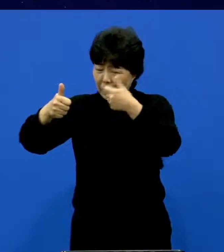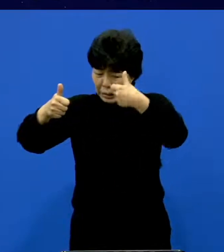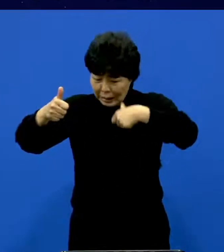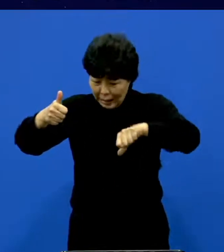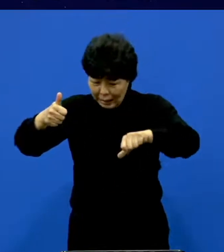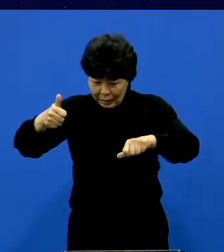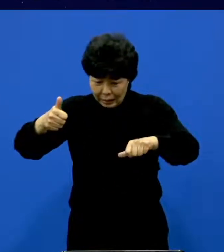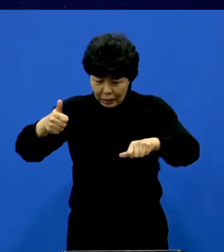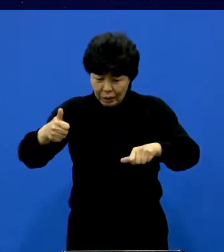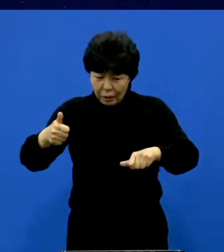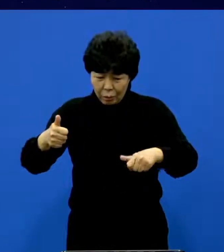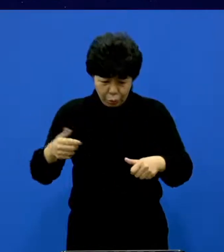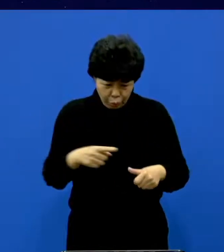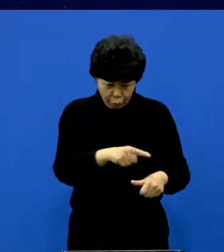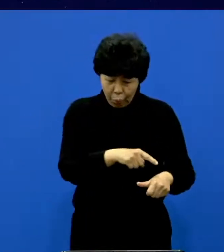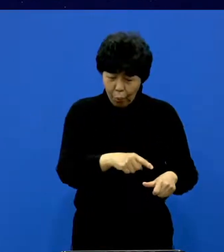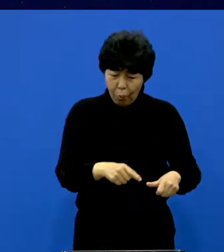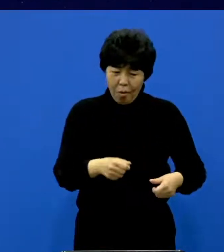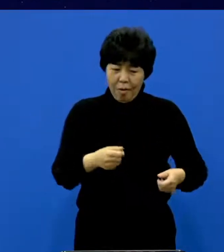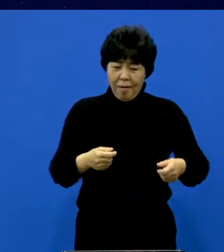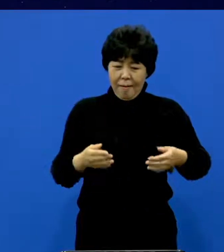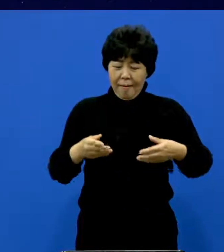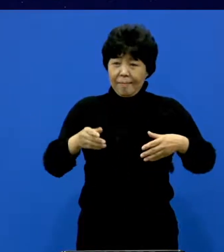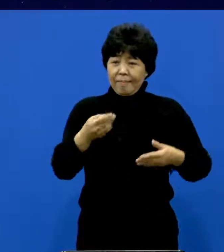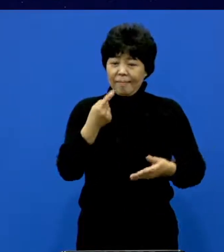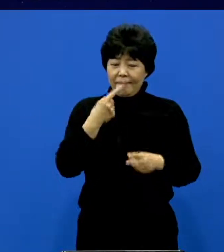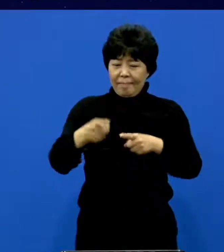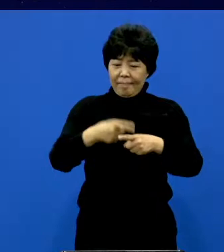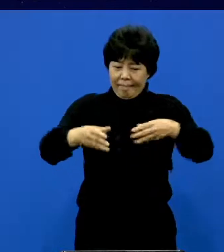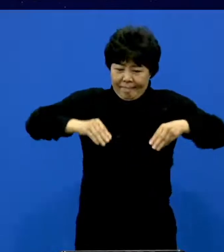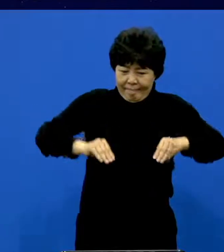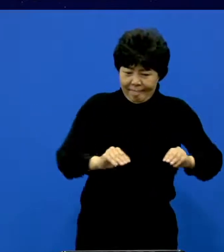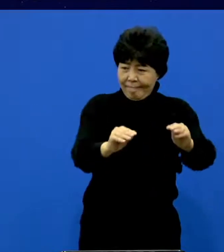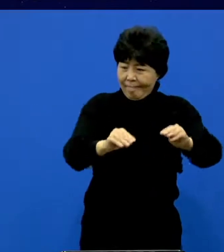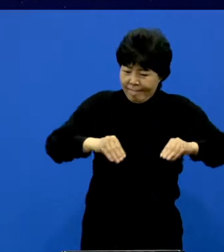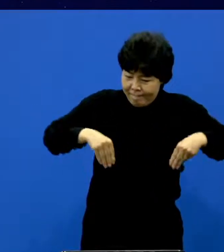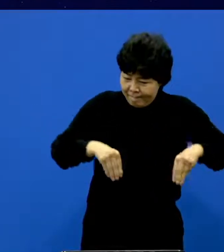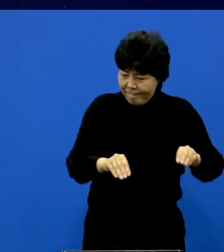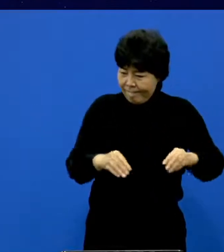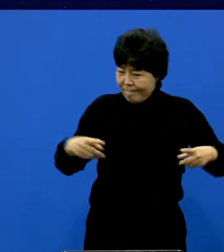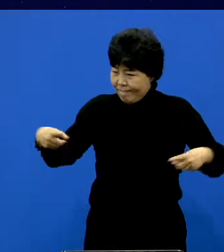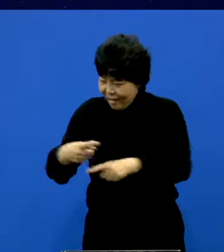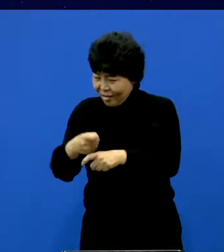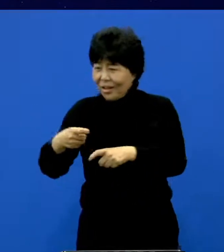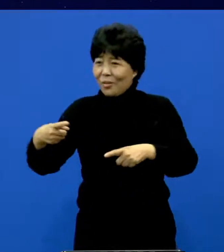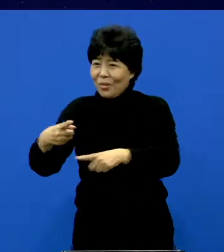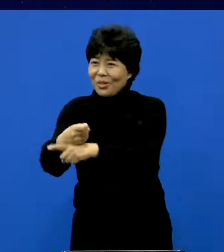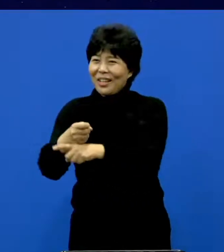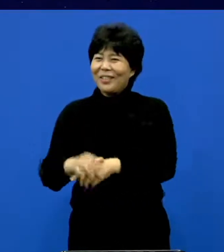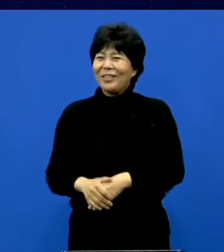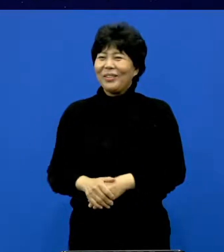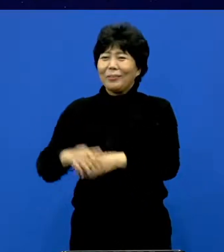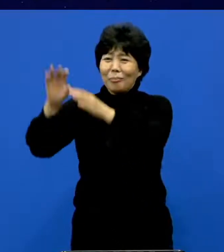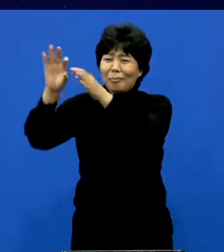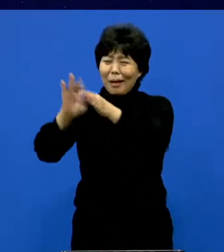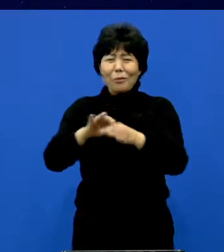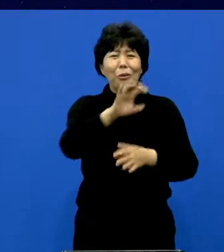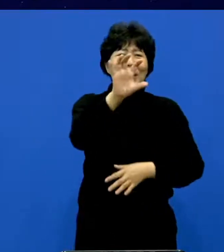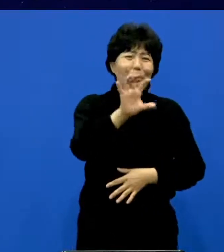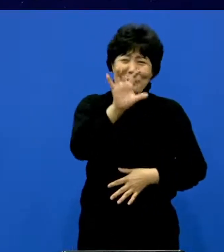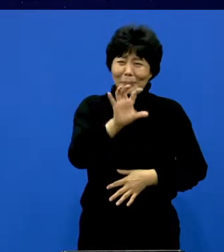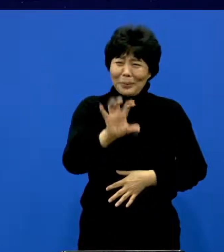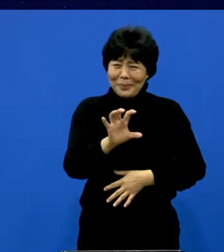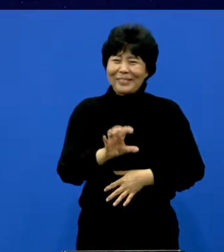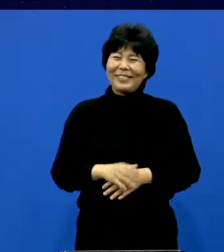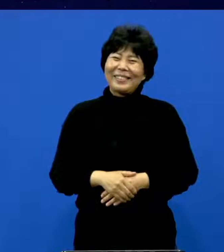아들이 또 주인공이 되어서 이제 무술을 닦고 또 죽이는. 똑같은 거죠. 그래도 흥행이 돼요. 왜? 인간의